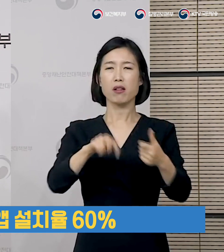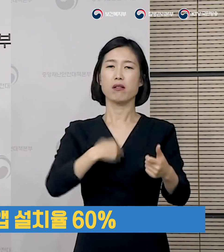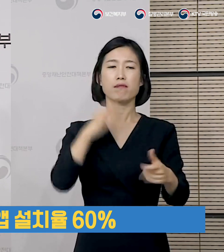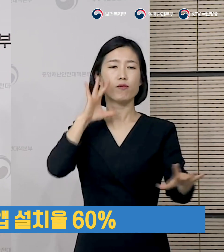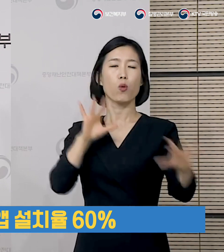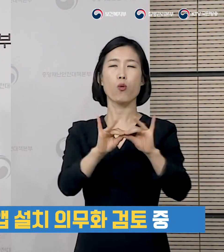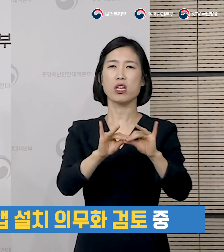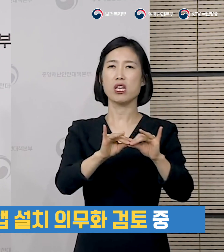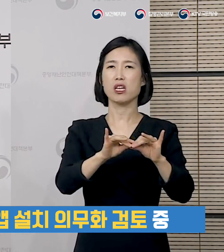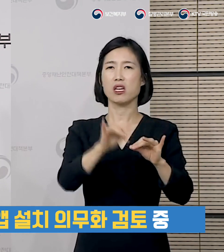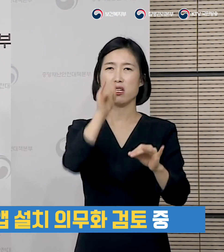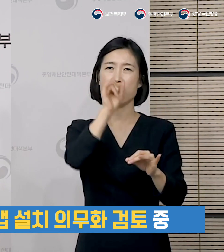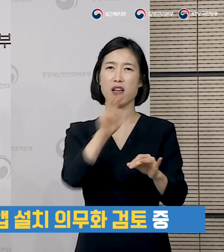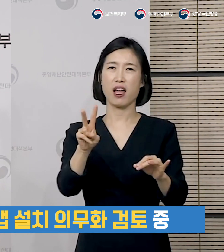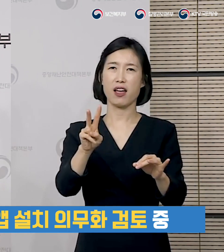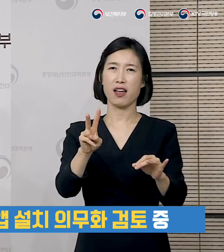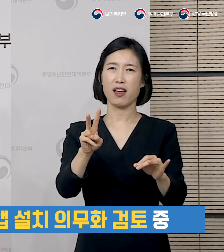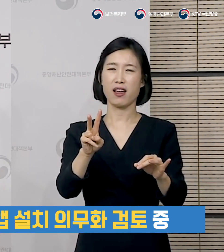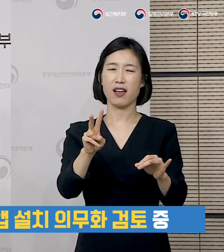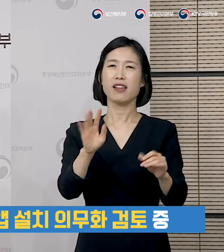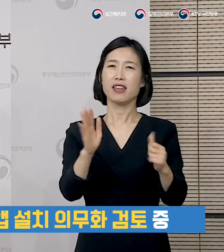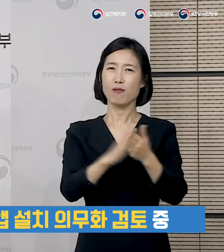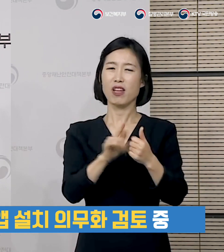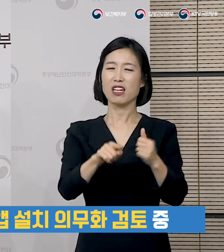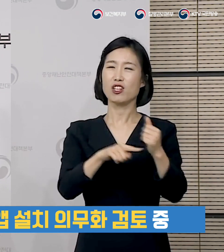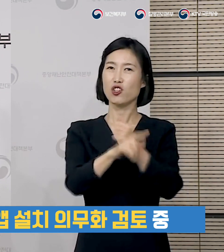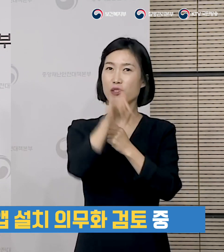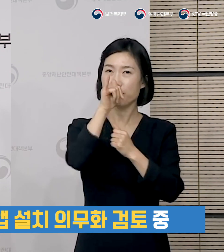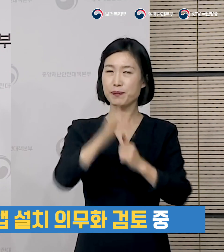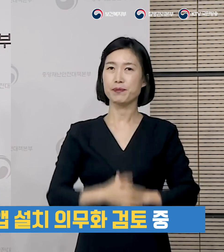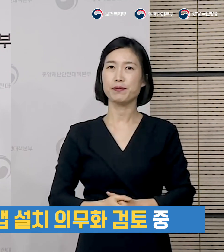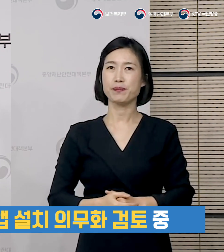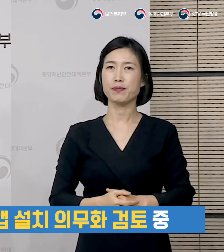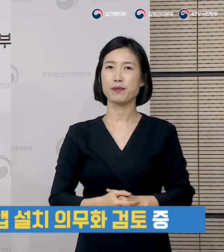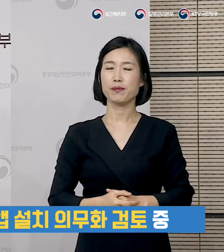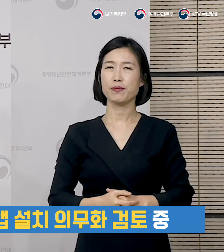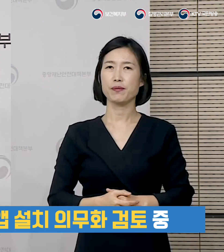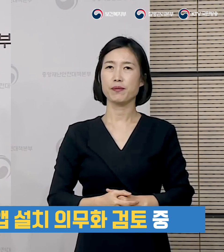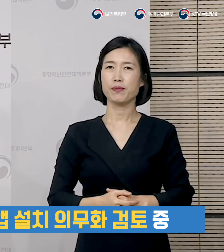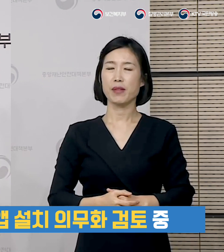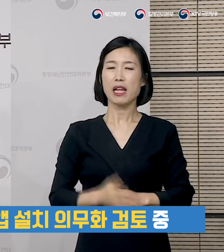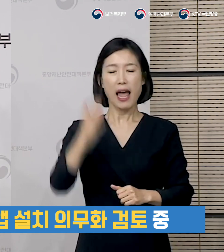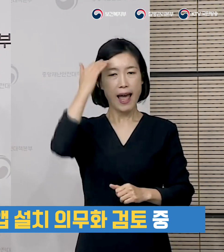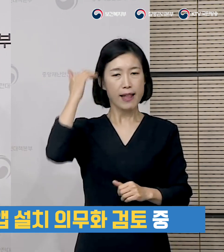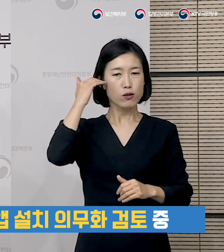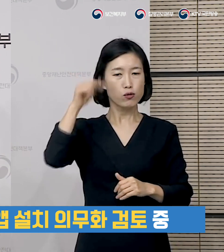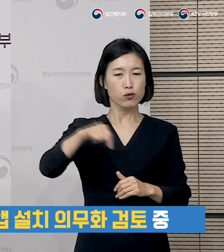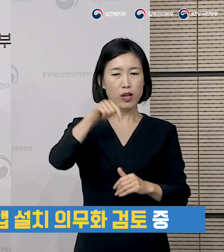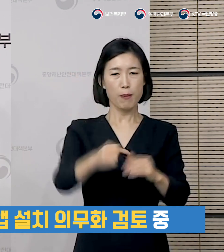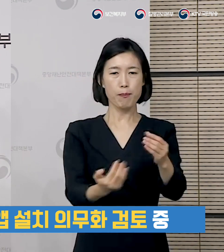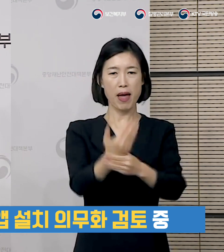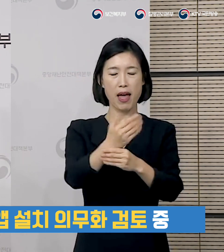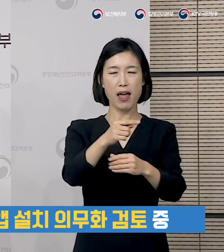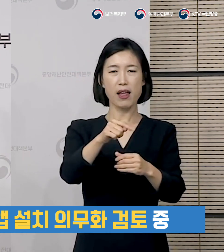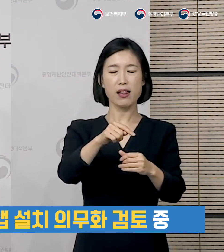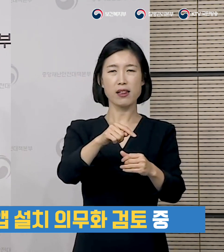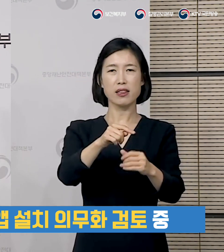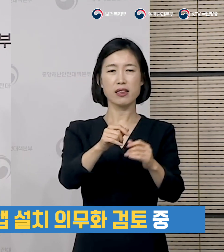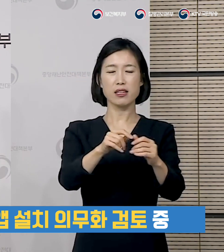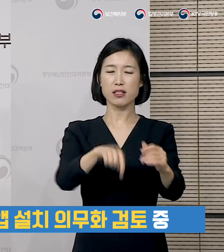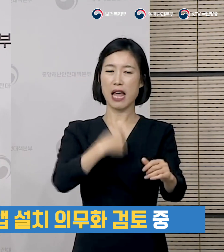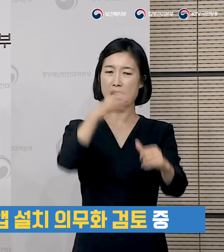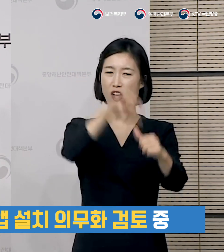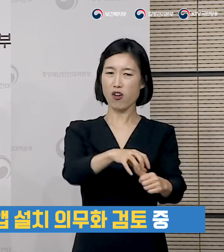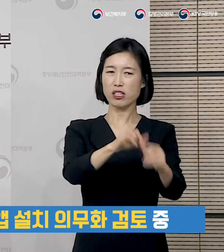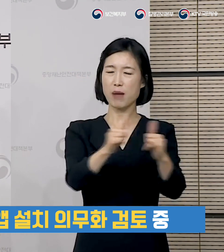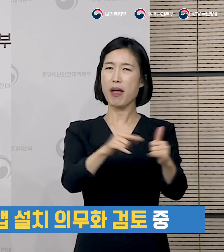이제 기인한 데 큰 이유가 있는 것 같습니다. 그래서 현재 그 국내 발생 자가격리자의 경우에도